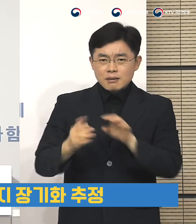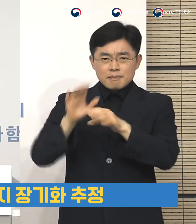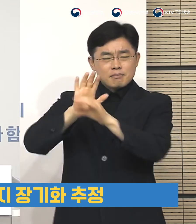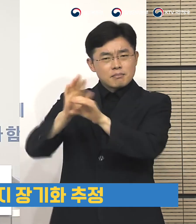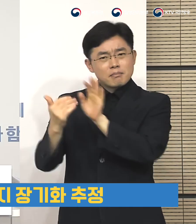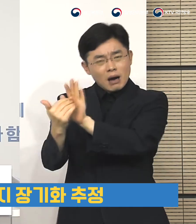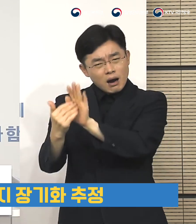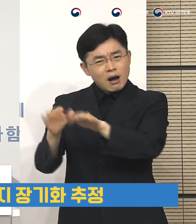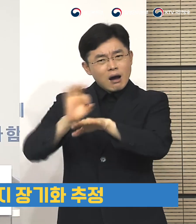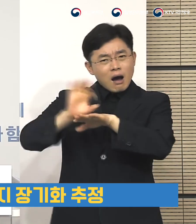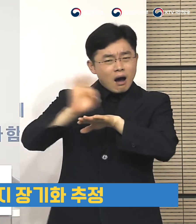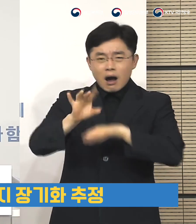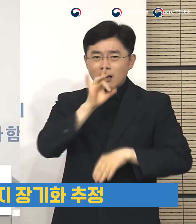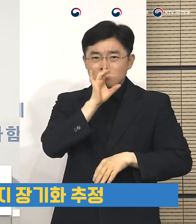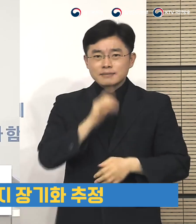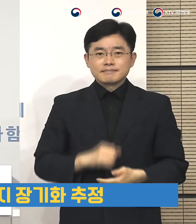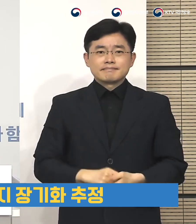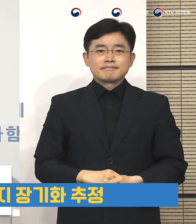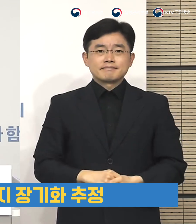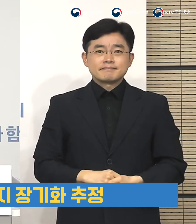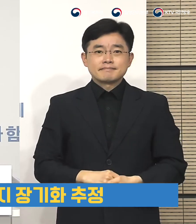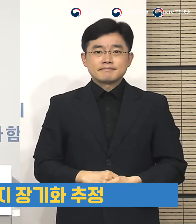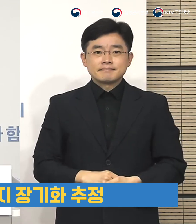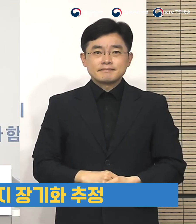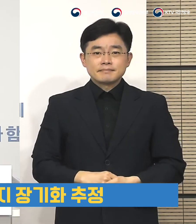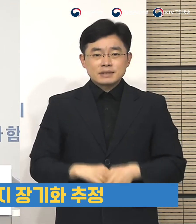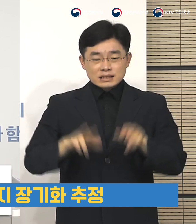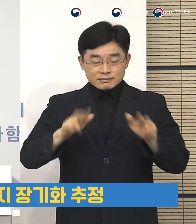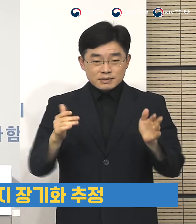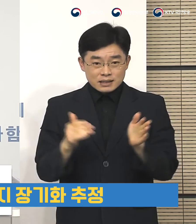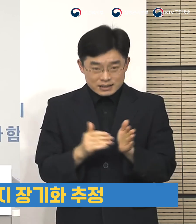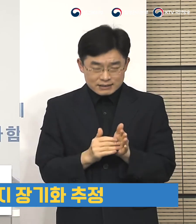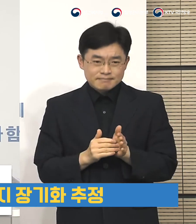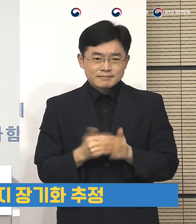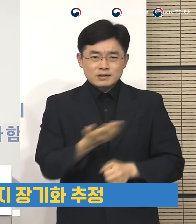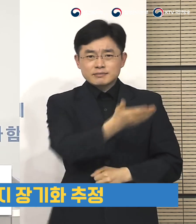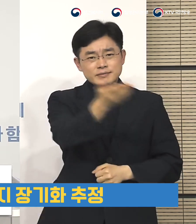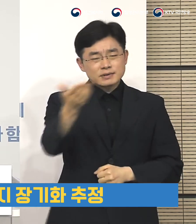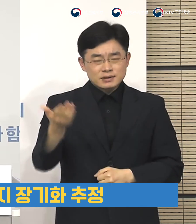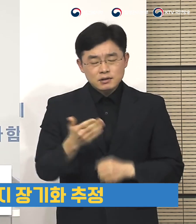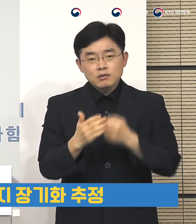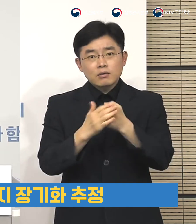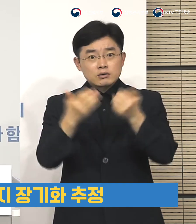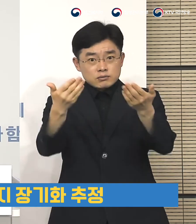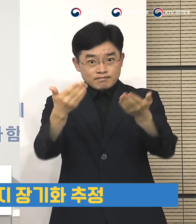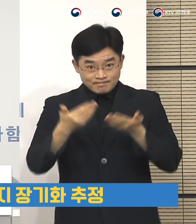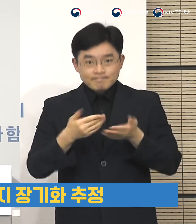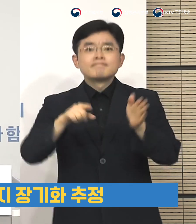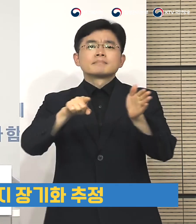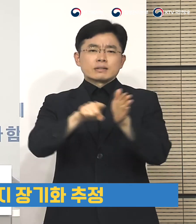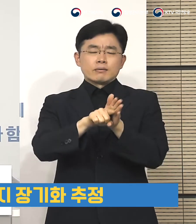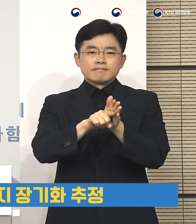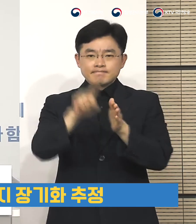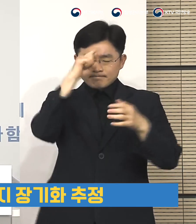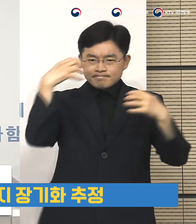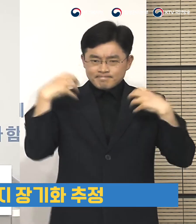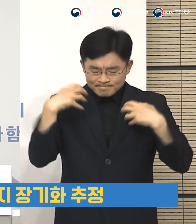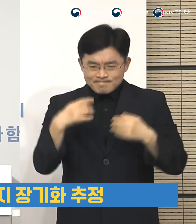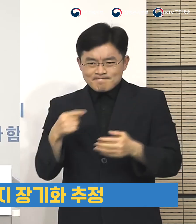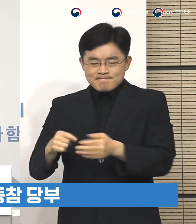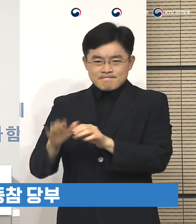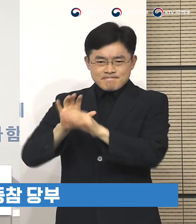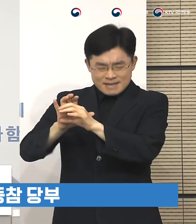없습니다. 그러나 정부는 지금까지 보여주신 우리 국민들의 저력을 믿고 굳건히